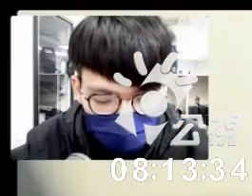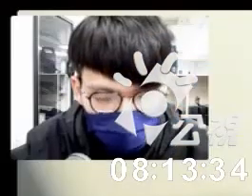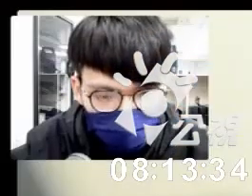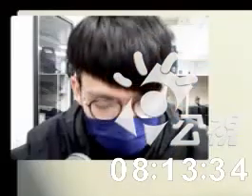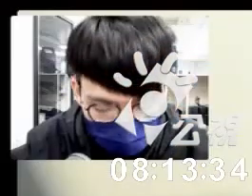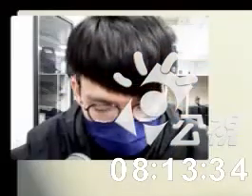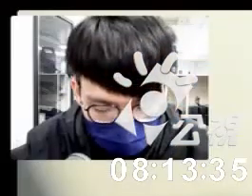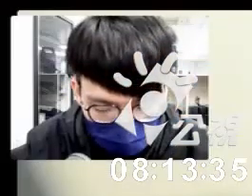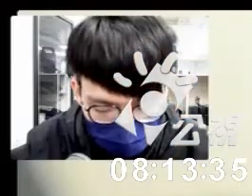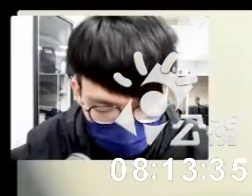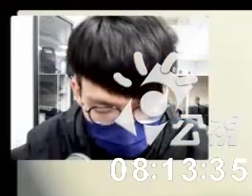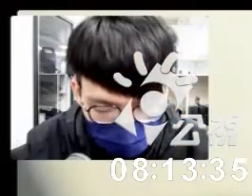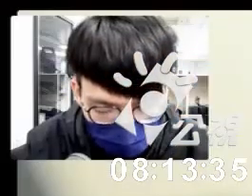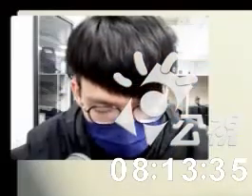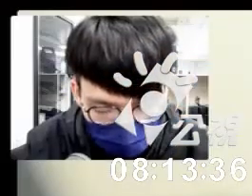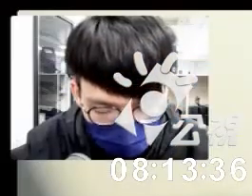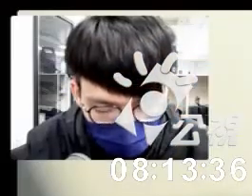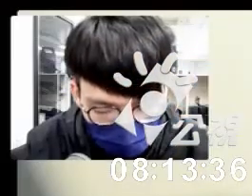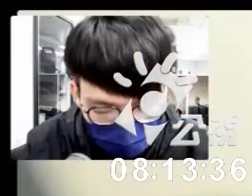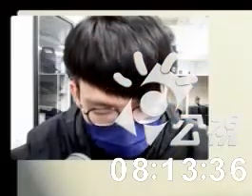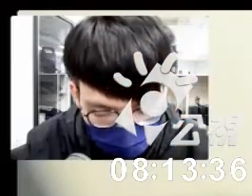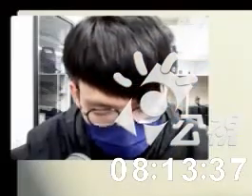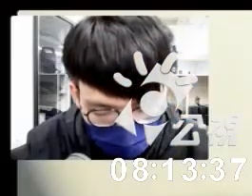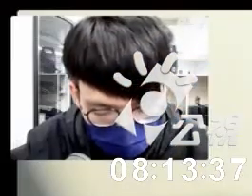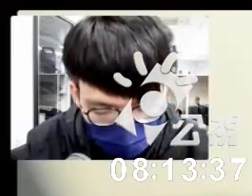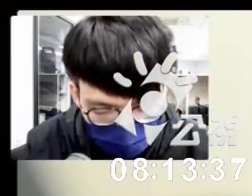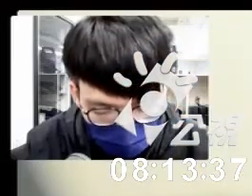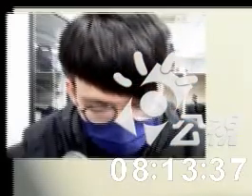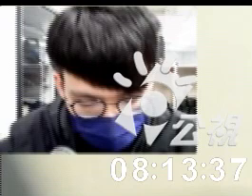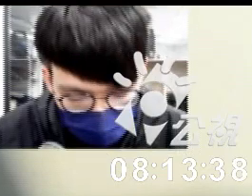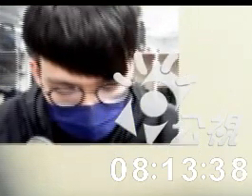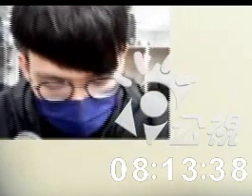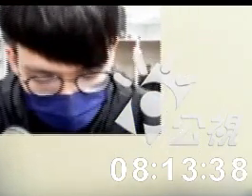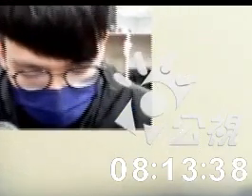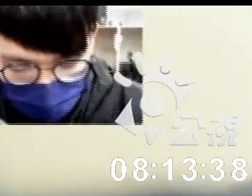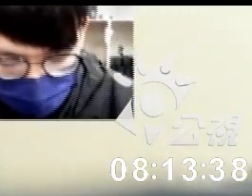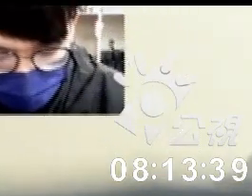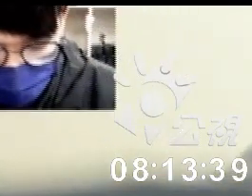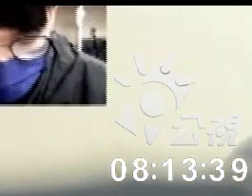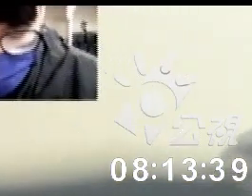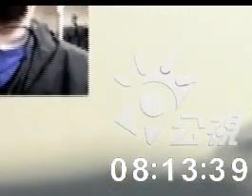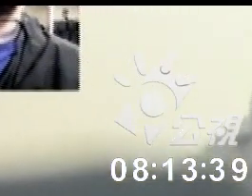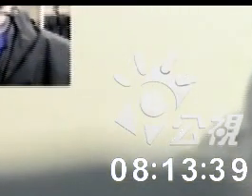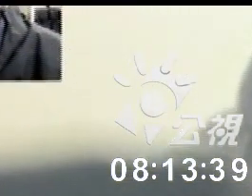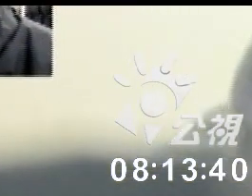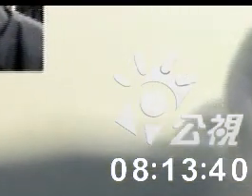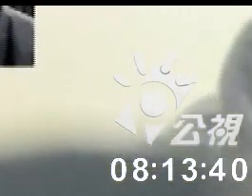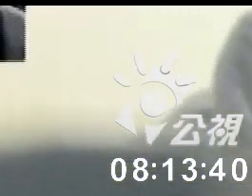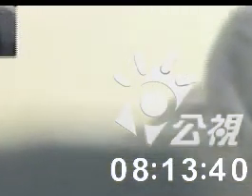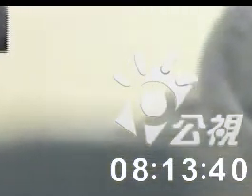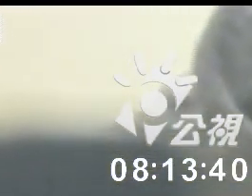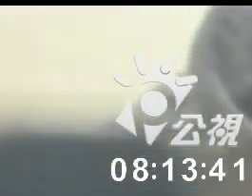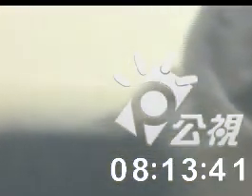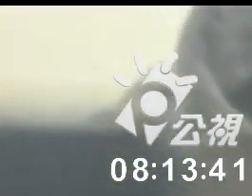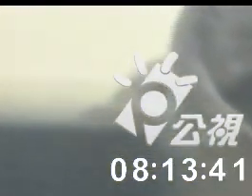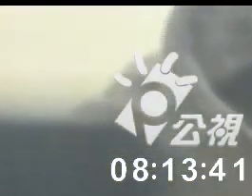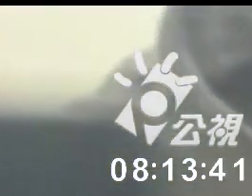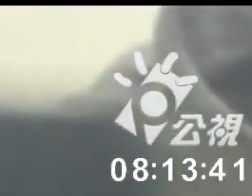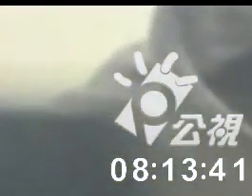因为我之前也有卖游戏账号的经验，所以就是比较有点卸下心防，就是你出金都出得很顺，不会说